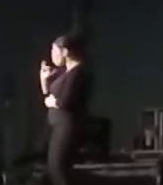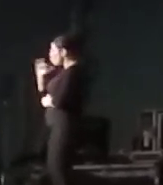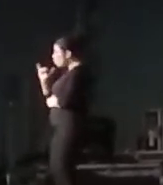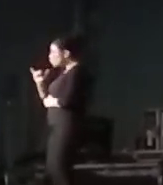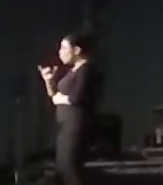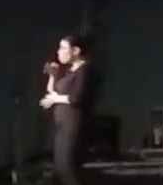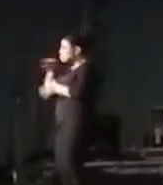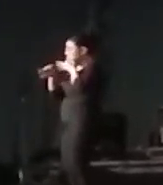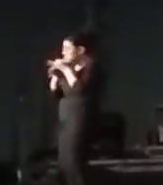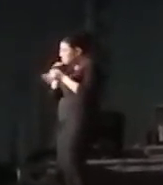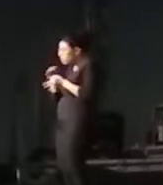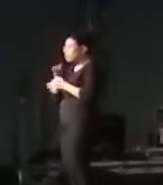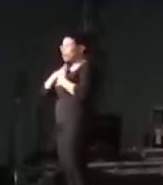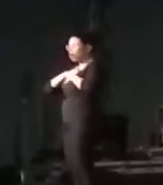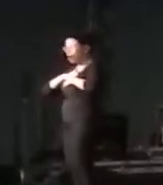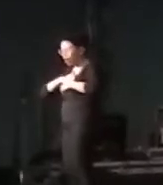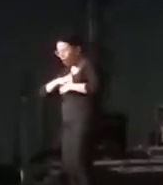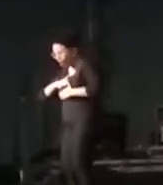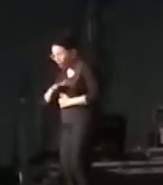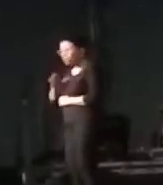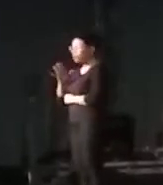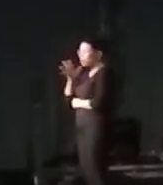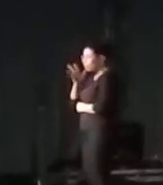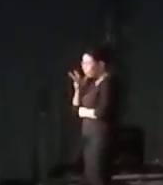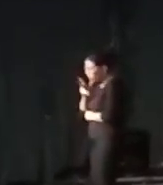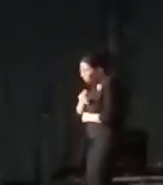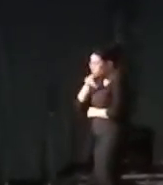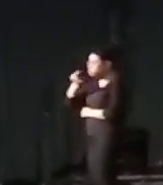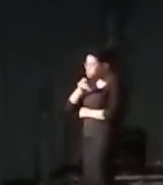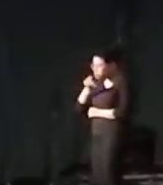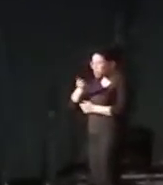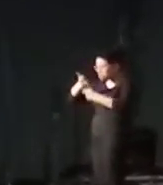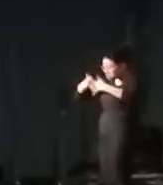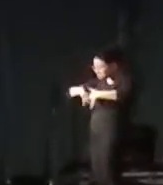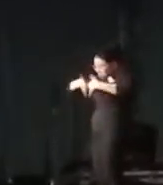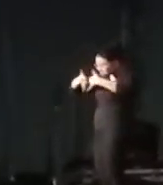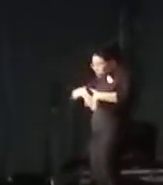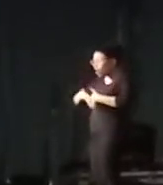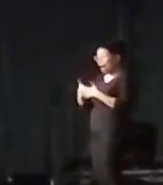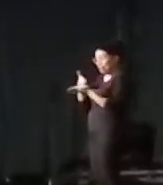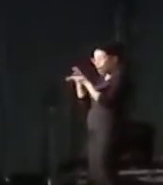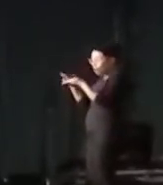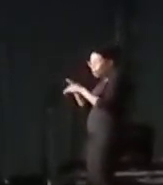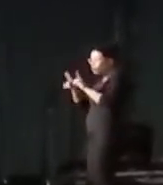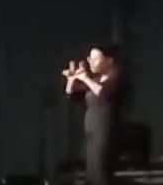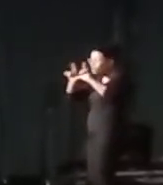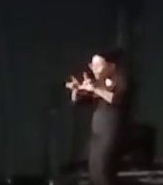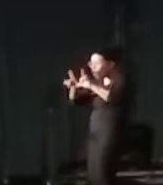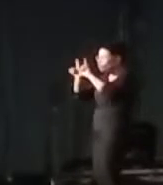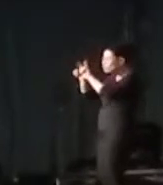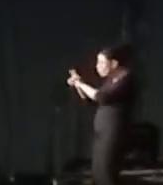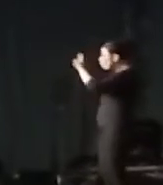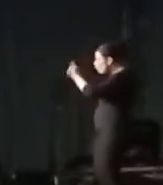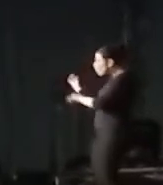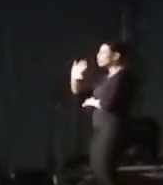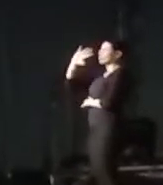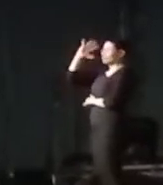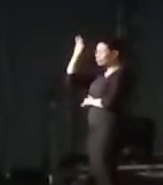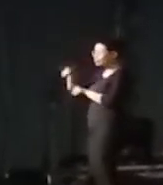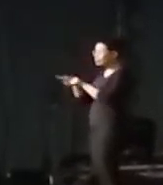porque entrou por onde. Naquela época não se fotografava, ainda hoje se fotografava,